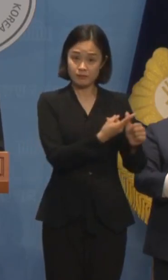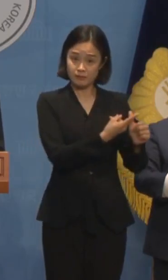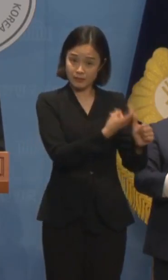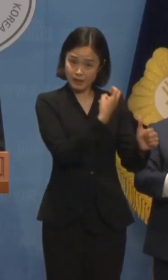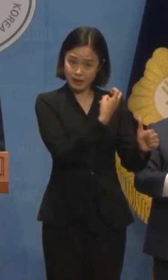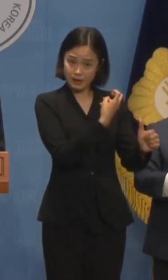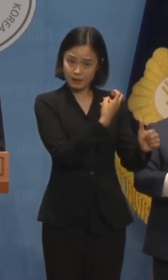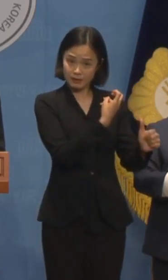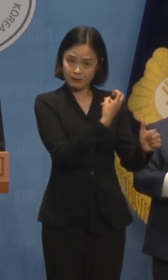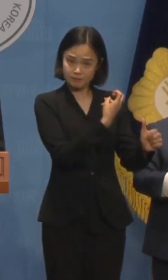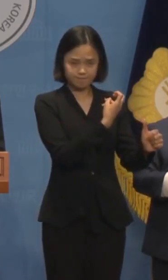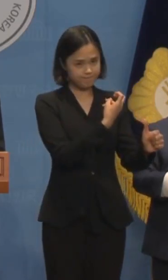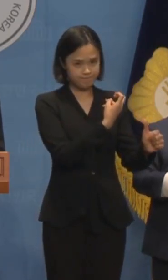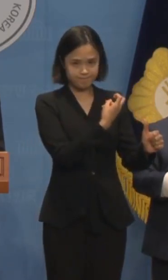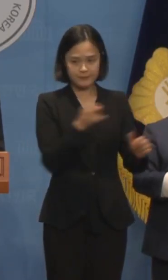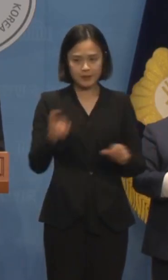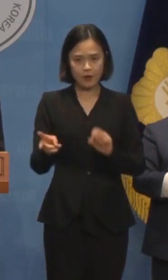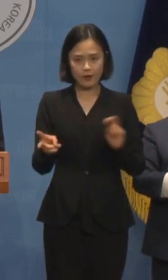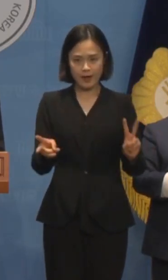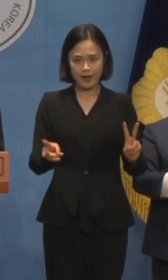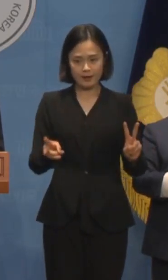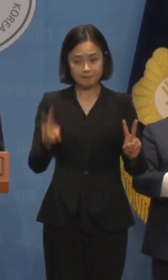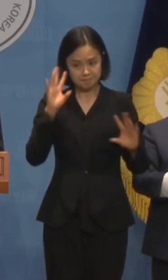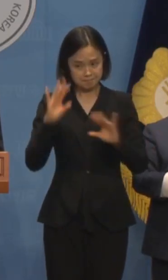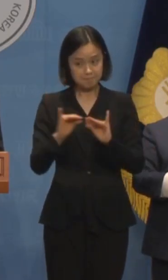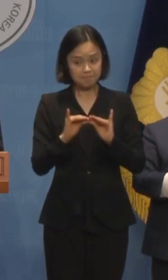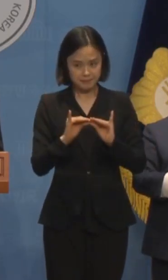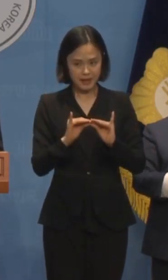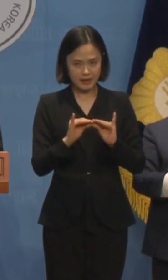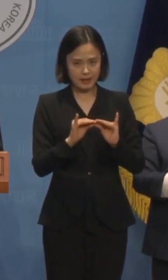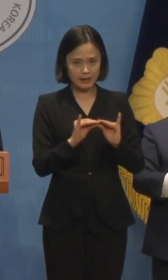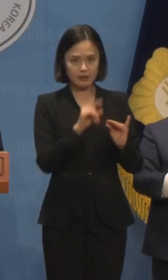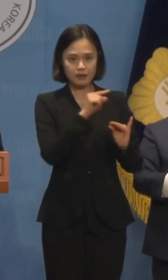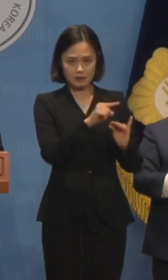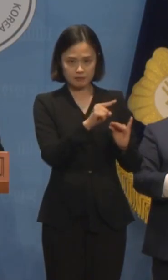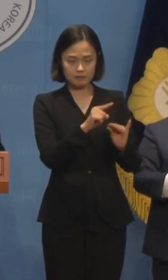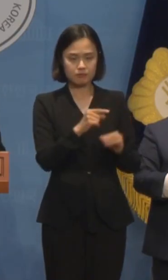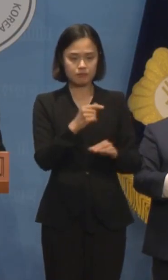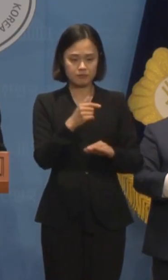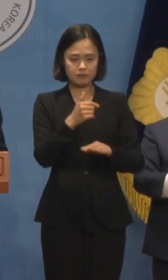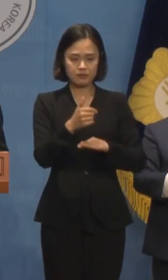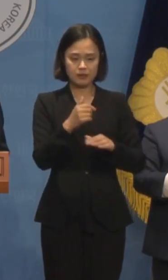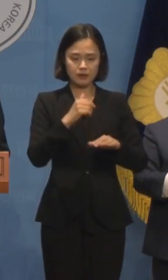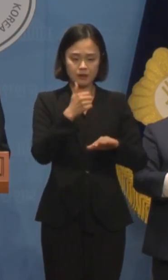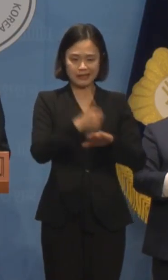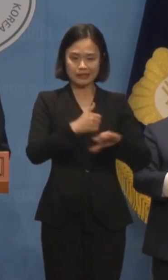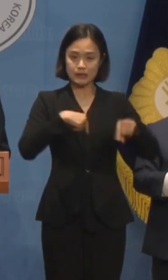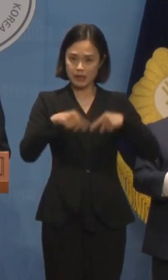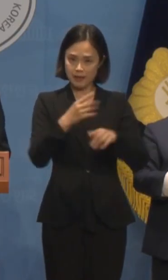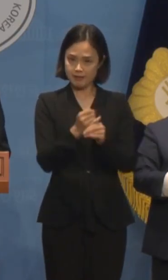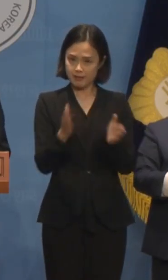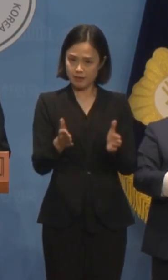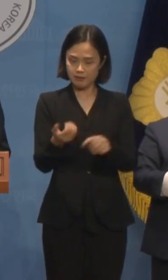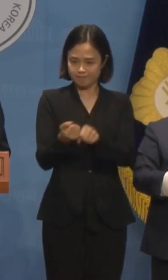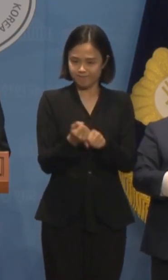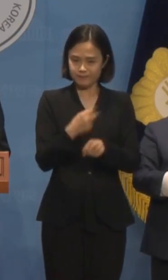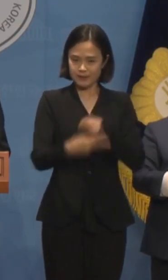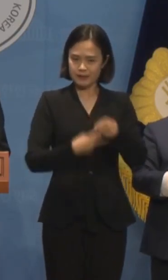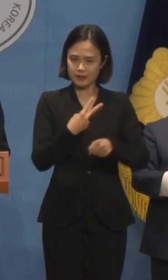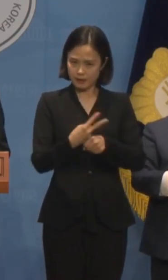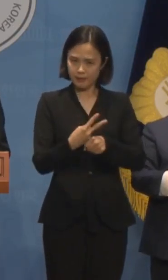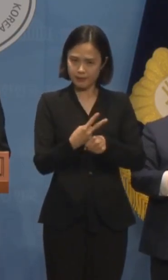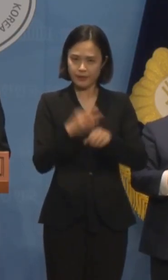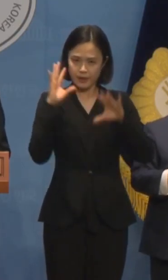정치적 타협을 이룰 가능성이 높습니다. 대통령 탄핵 헌법 개정은 국회 의결 정족수가 같습니다. 즉 여당의